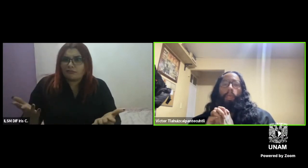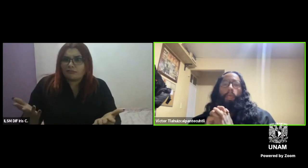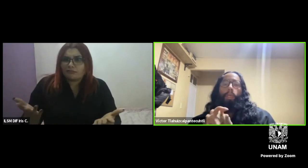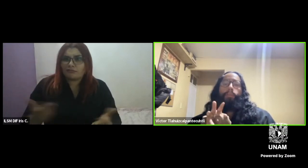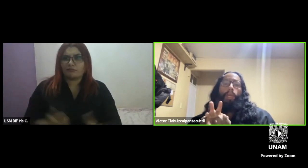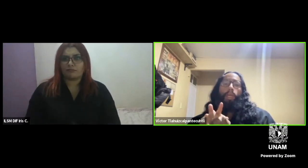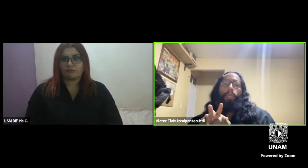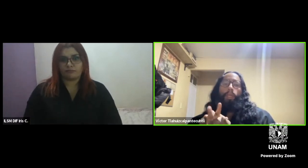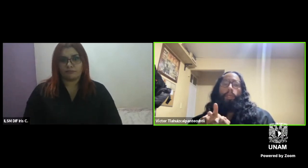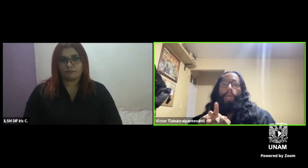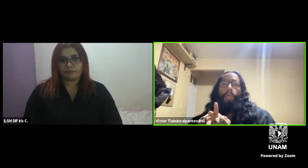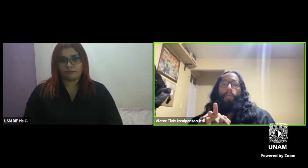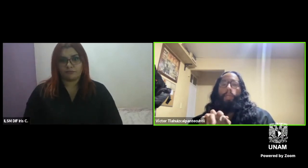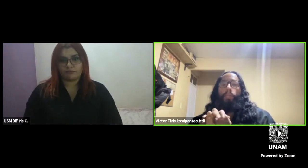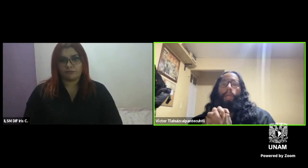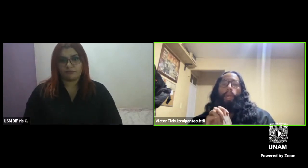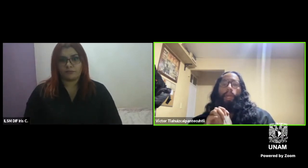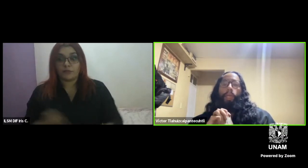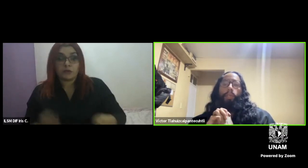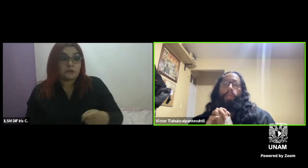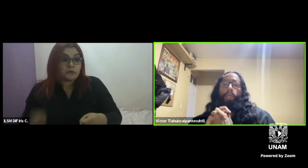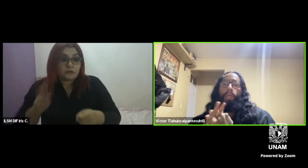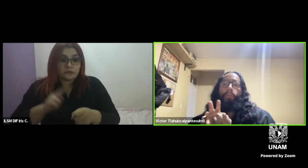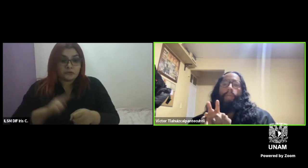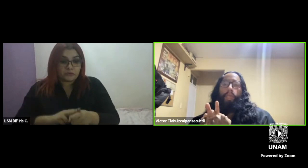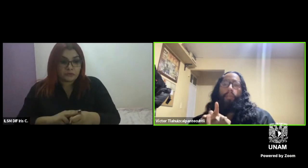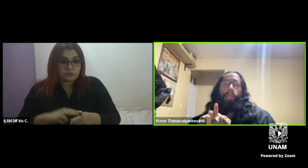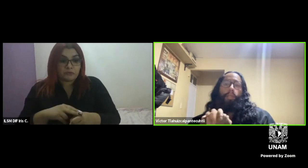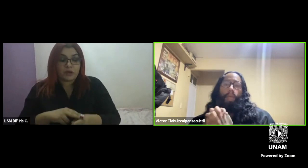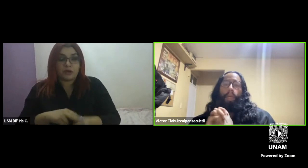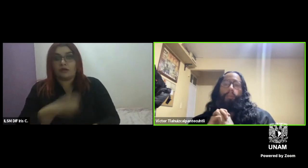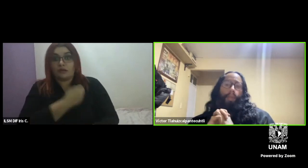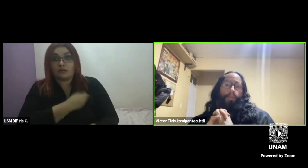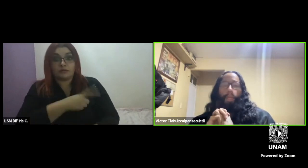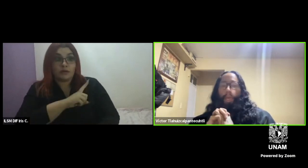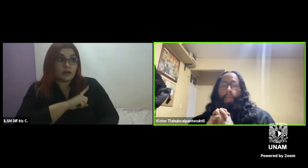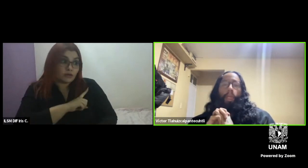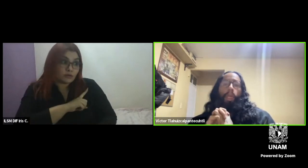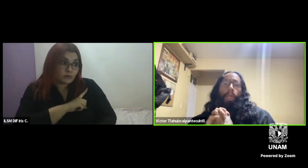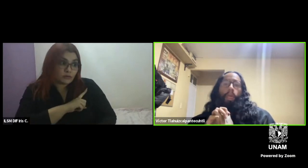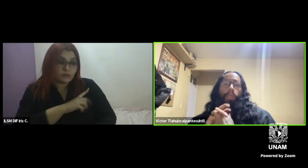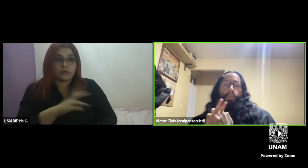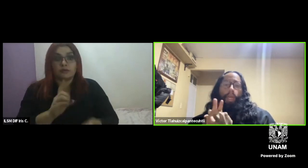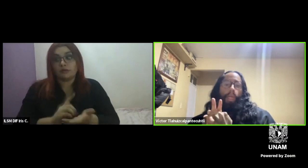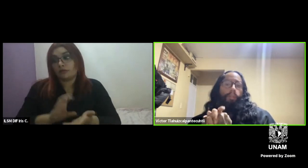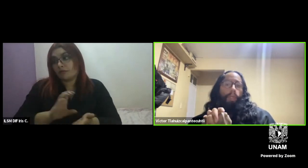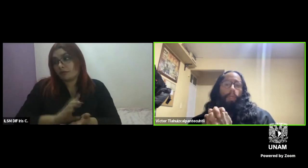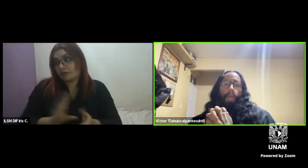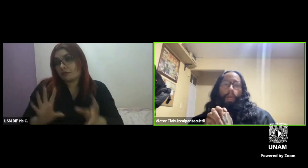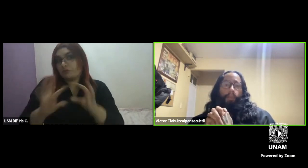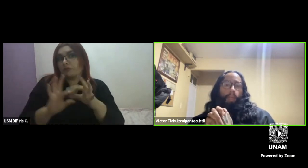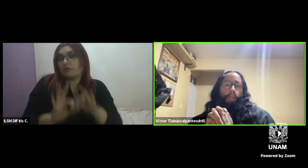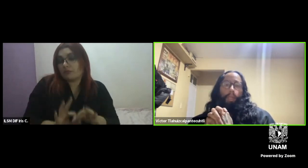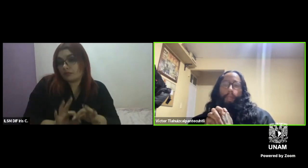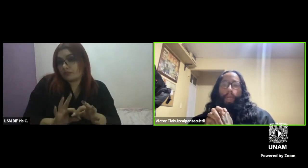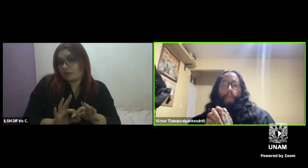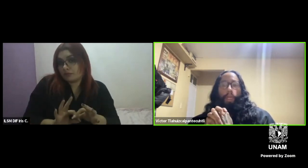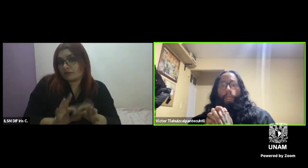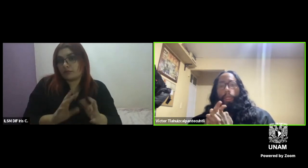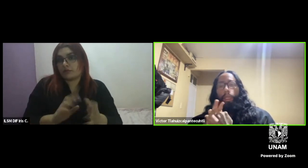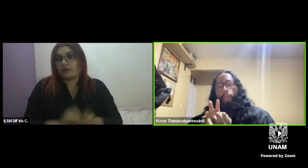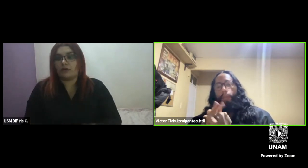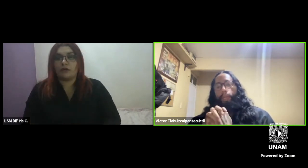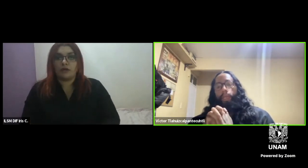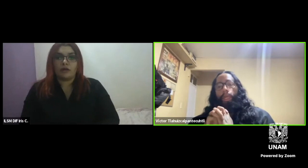¿no? Normalidad vinculada a la salud, discapacidad vinculada a la enfermedad. Normalidad vinculada a la